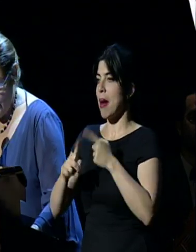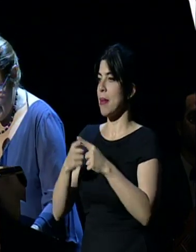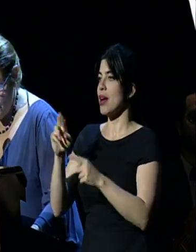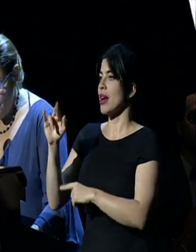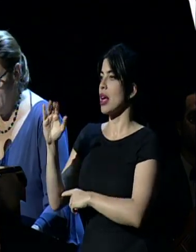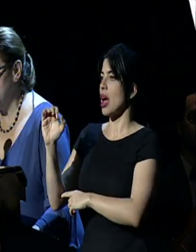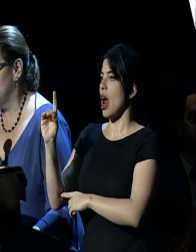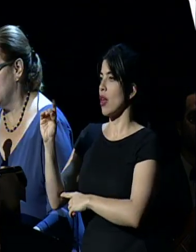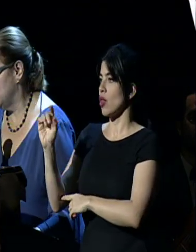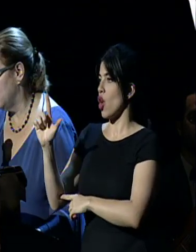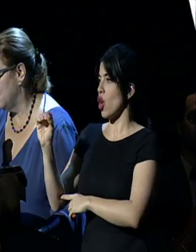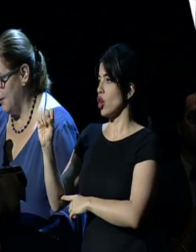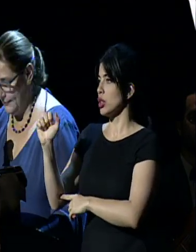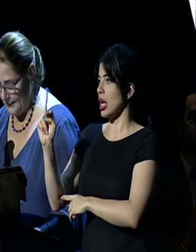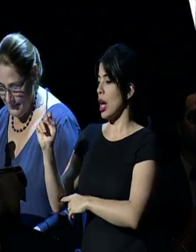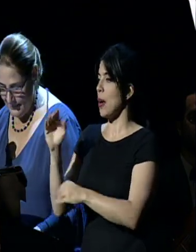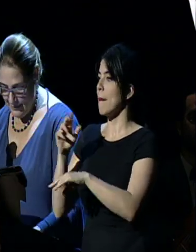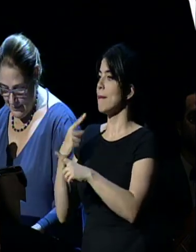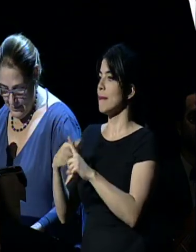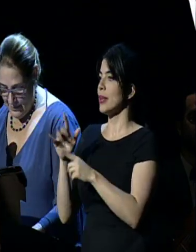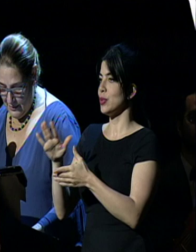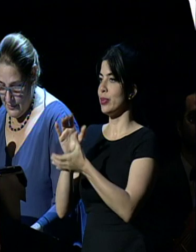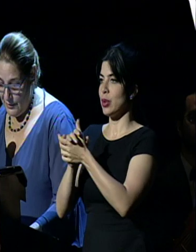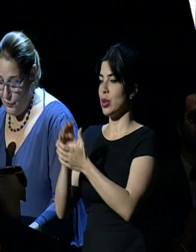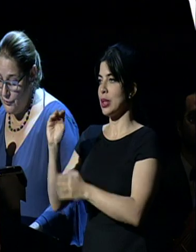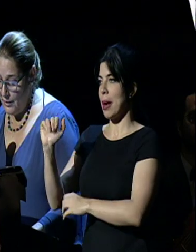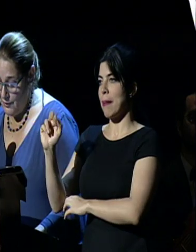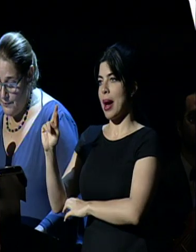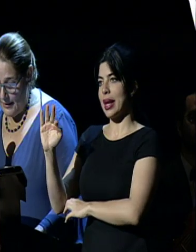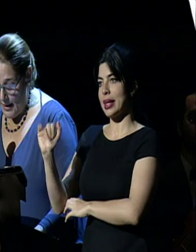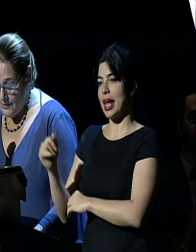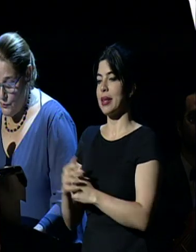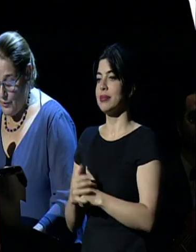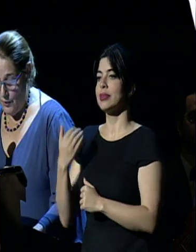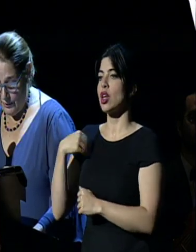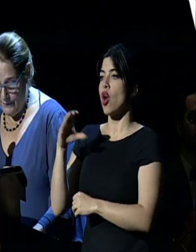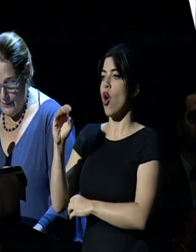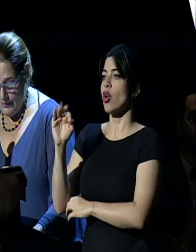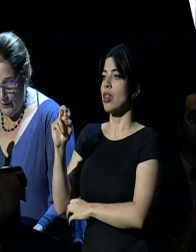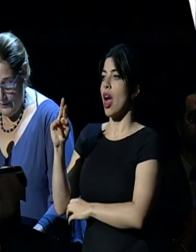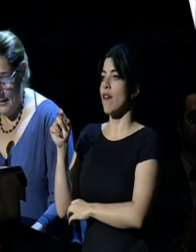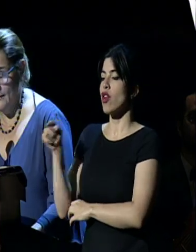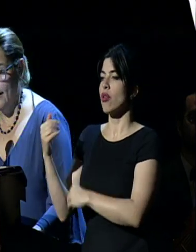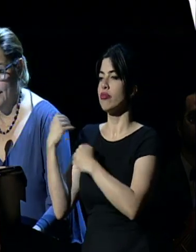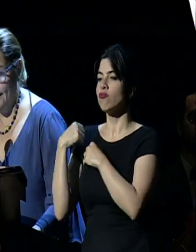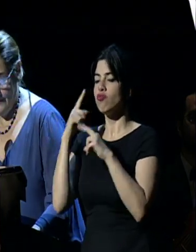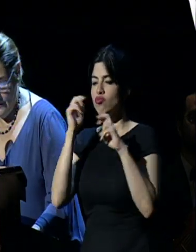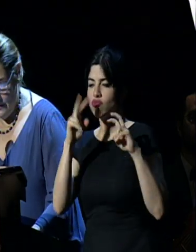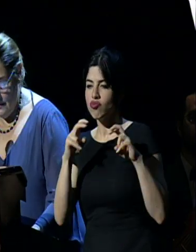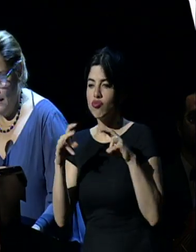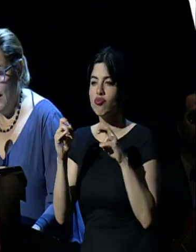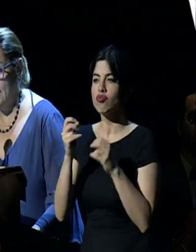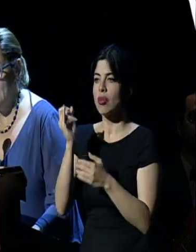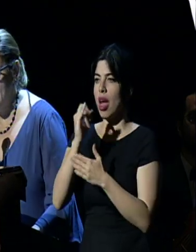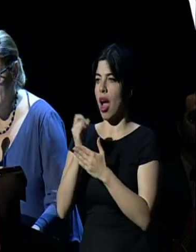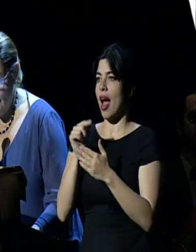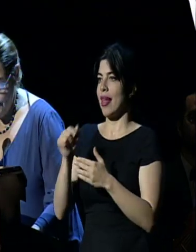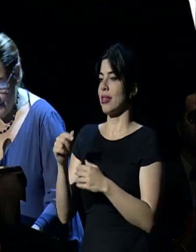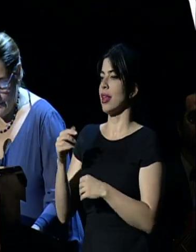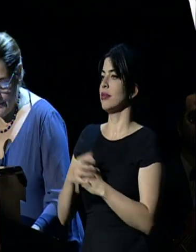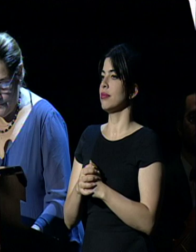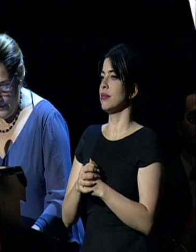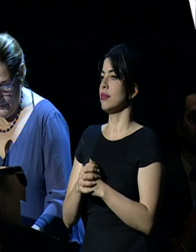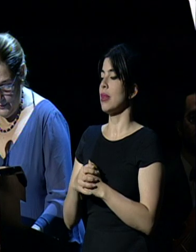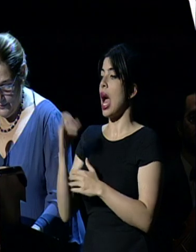Ricardo Lozano y su señora Marta. Señor Octavio Arbeláez, curador del Festival de las Artes.